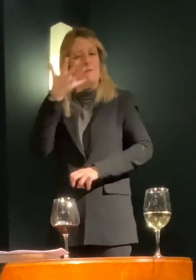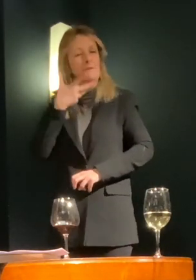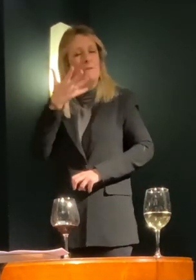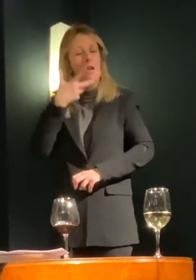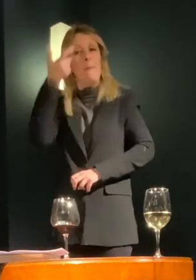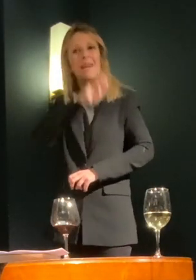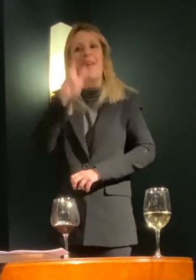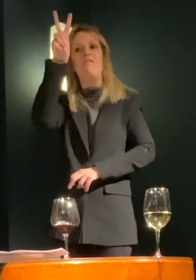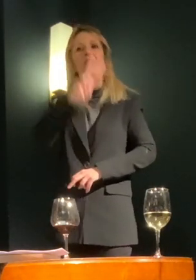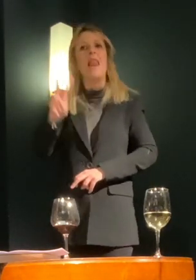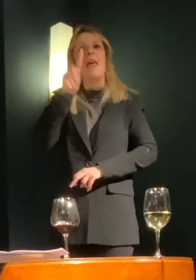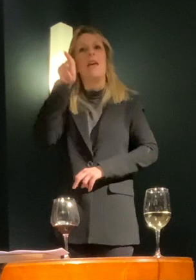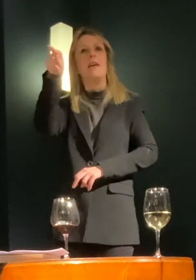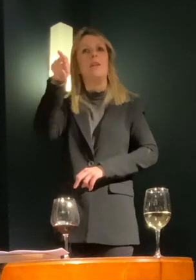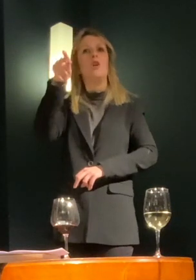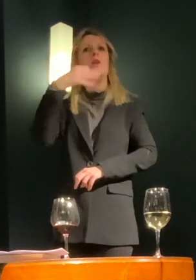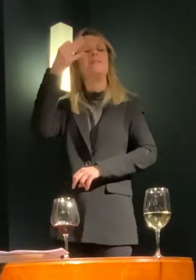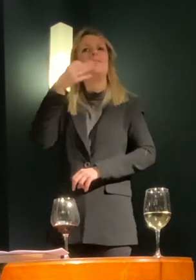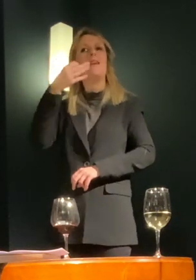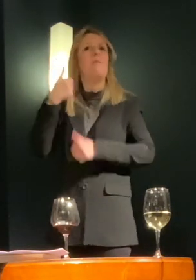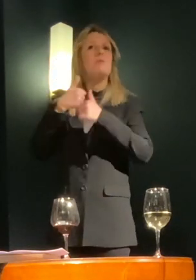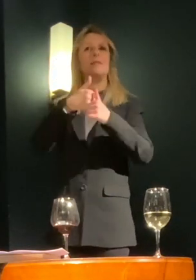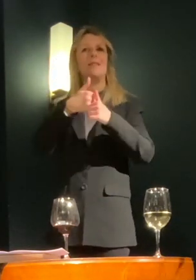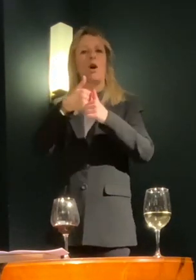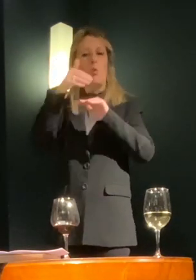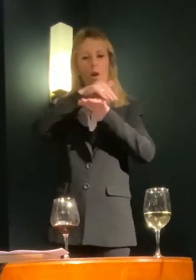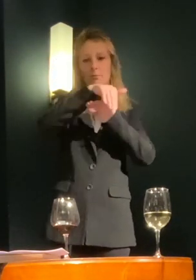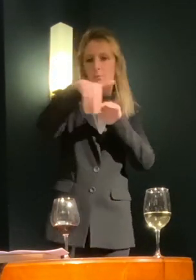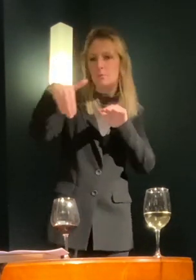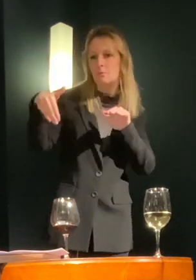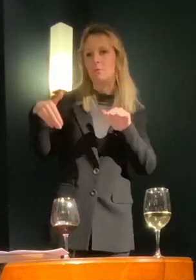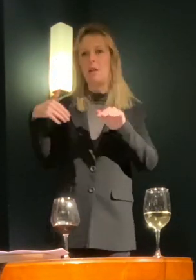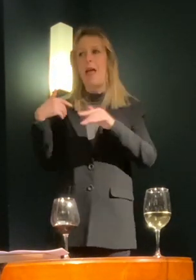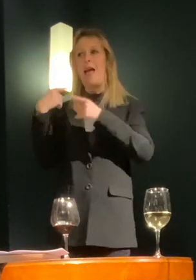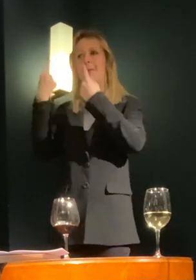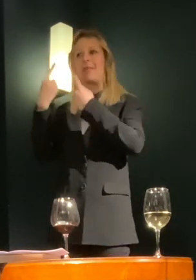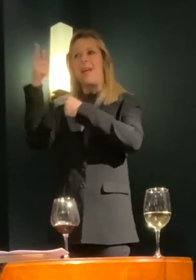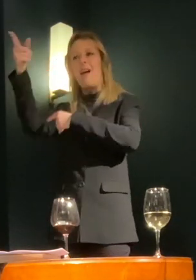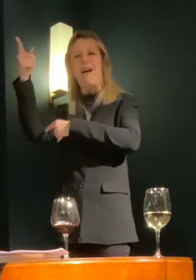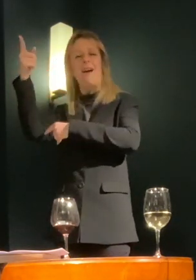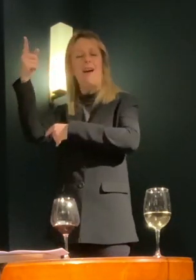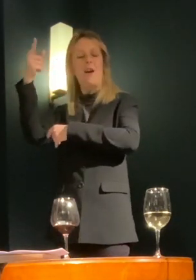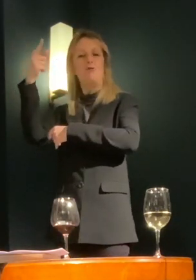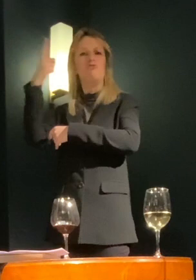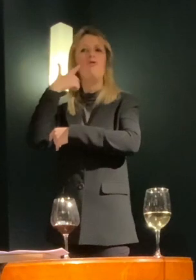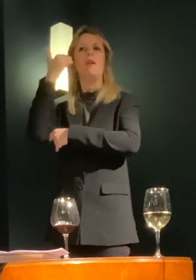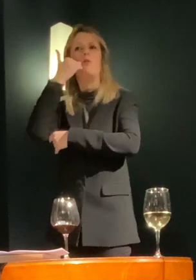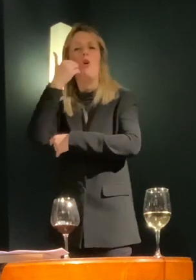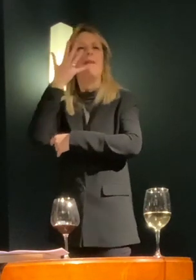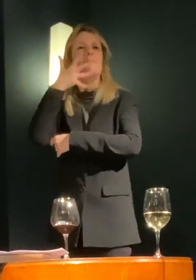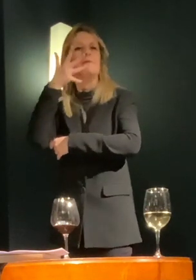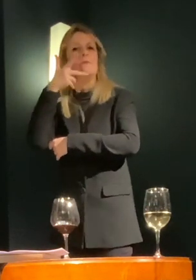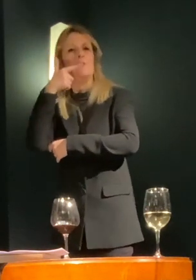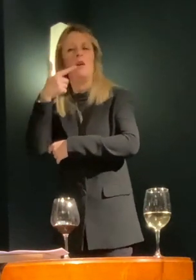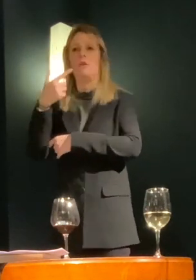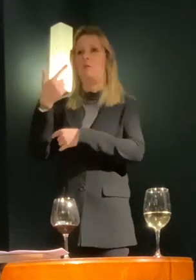che ha sempre seguito i limiti. Le aspettative che tu dicevi che gli vengono imposte dai genitori rispetto, diciamo, alla